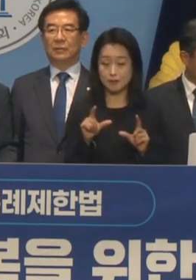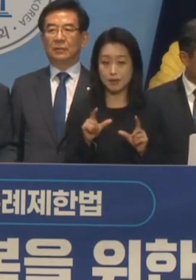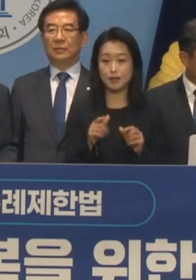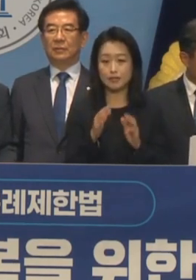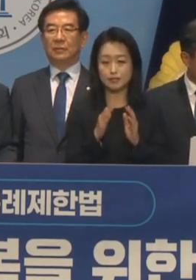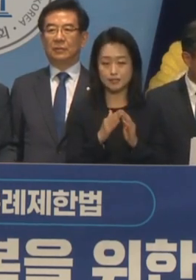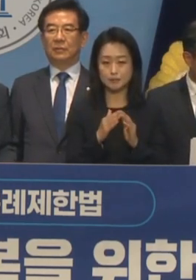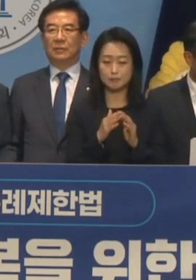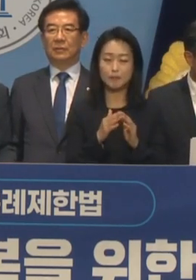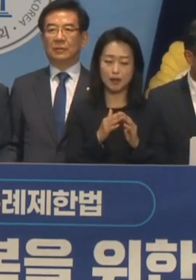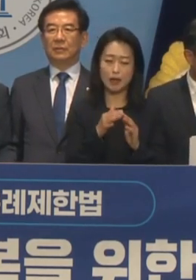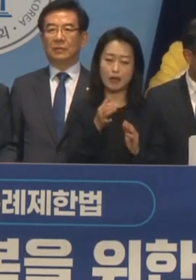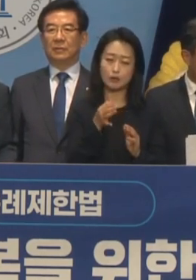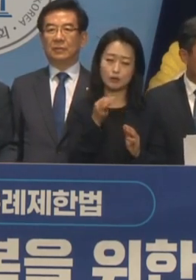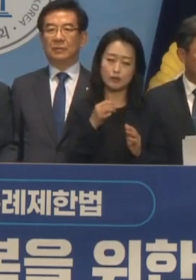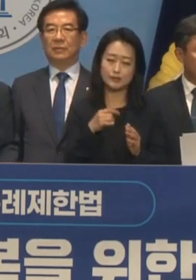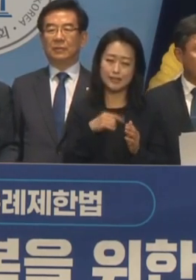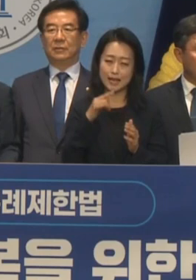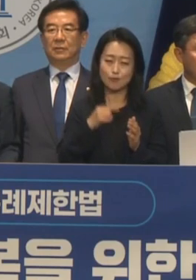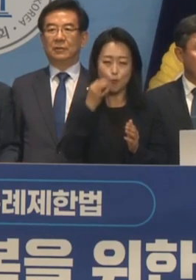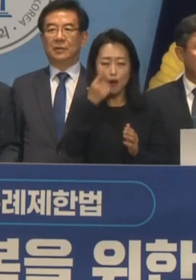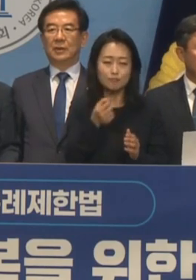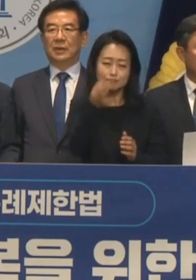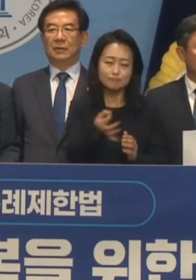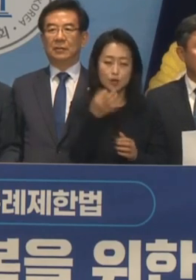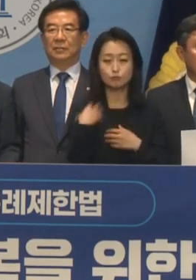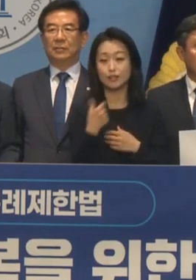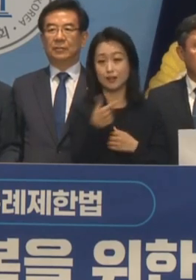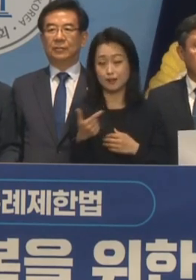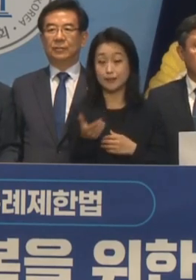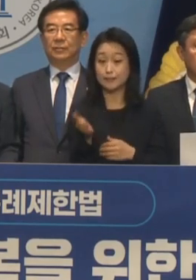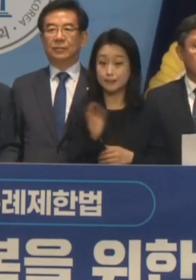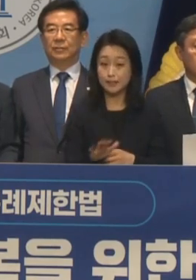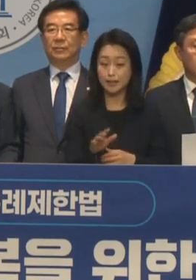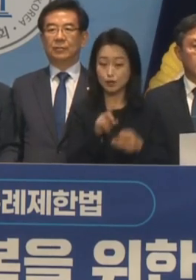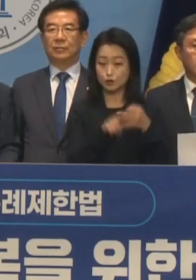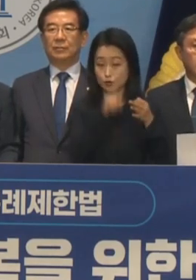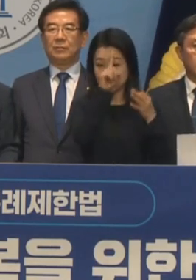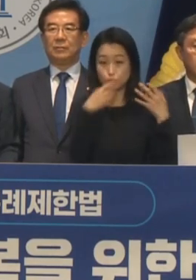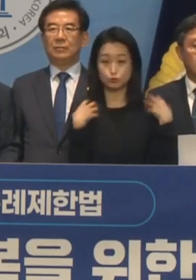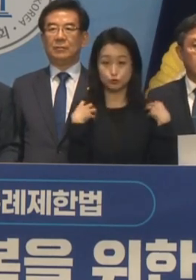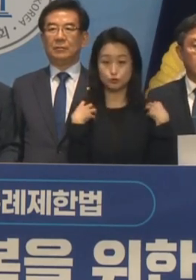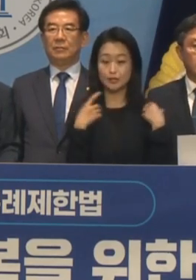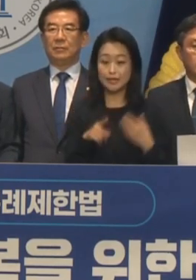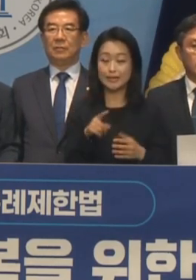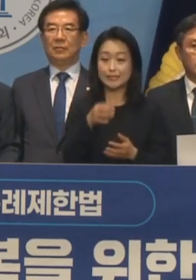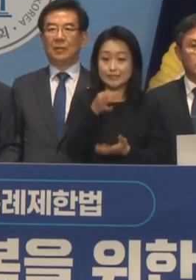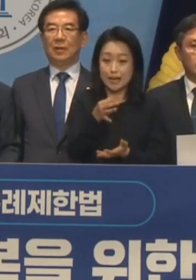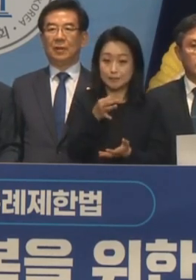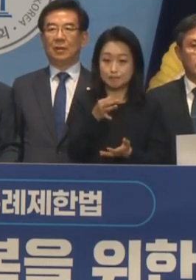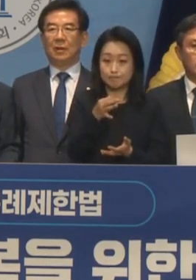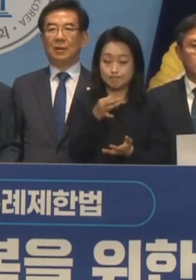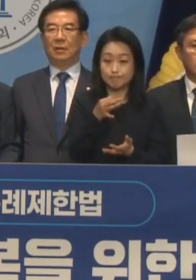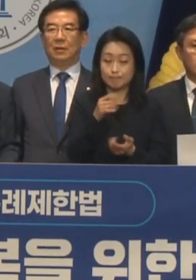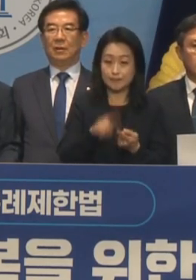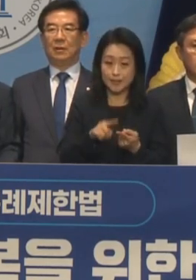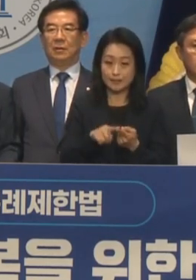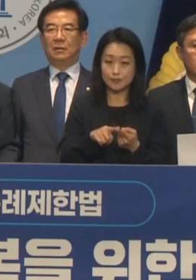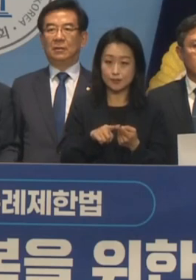토대에서부터 흔들리고 있습니다. 그러나 윤석열 정부는 소상공인 정책 자금을 대폭 삭감하는